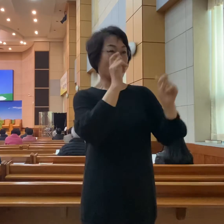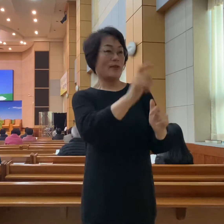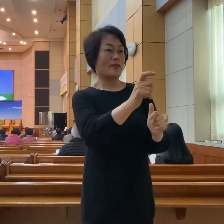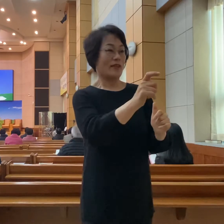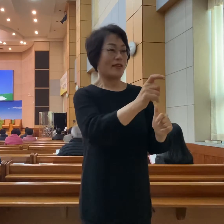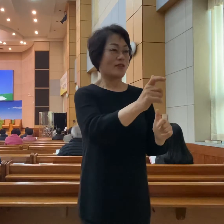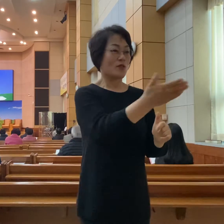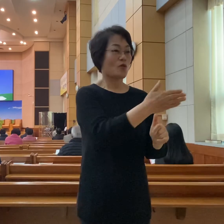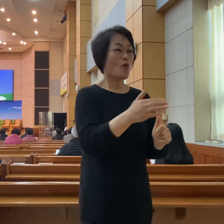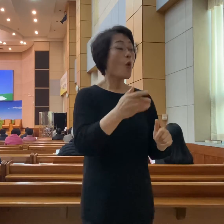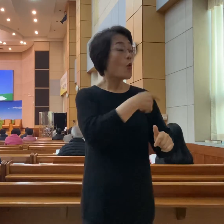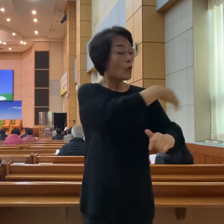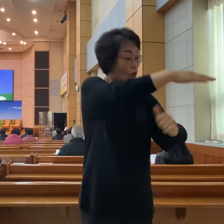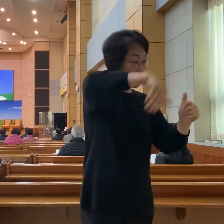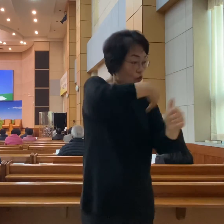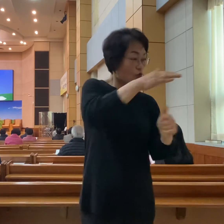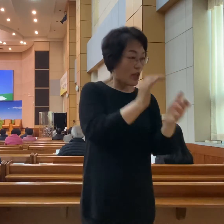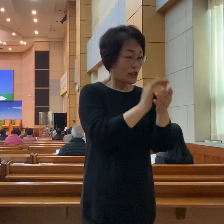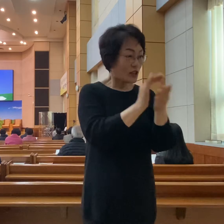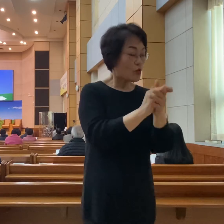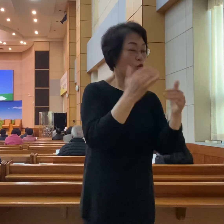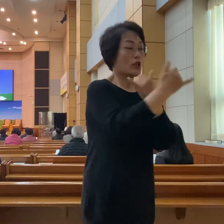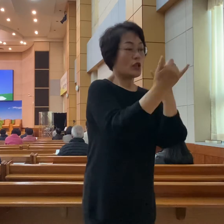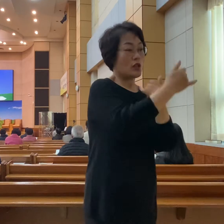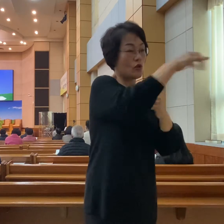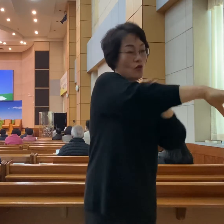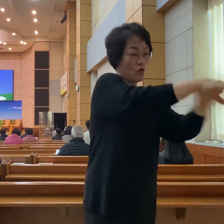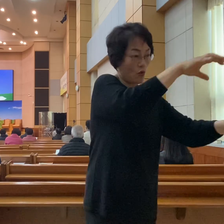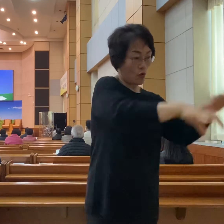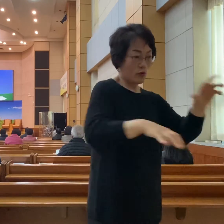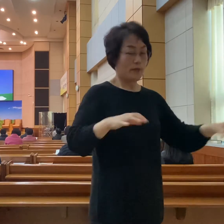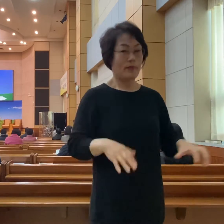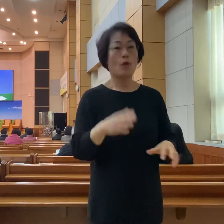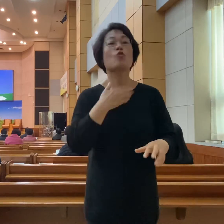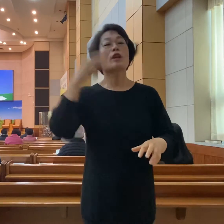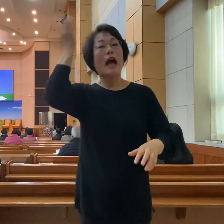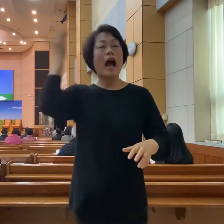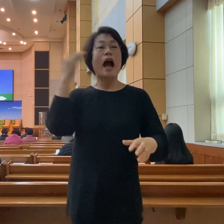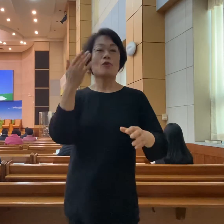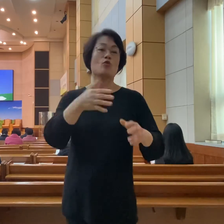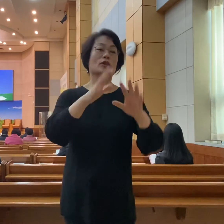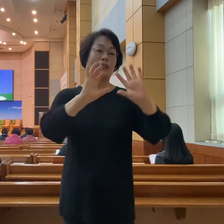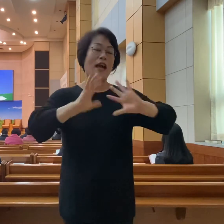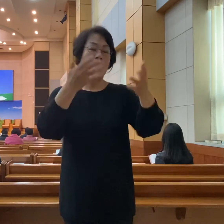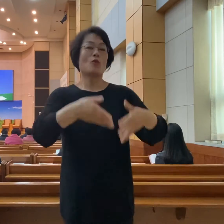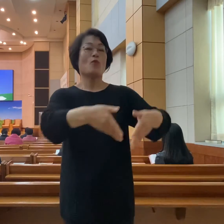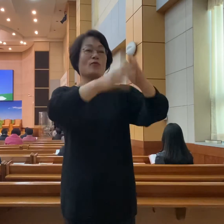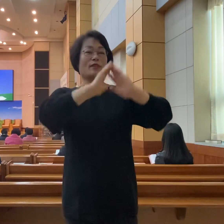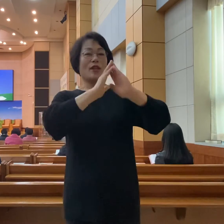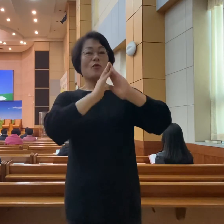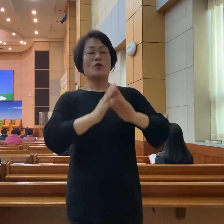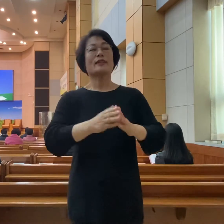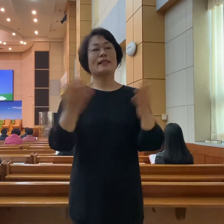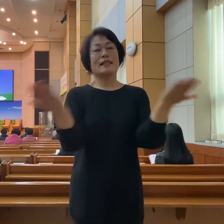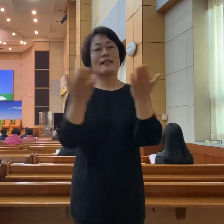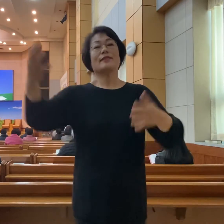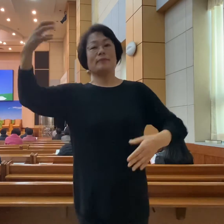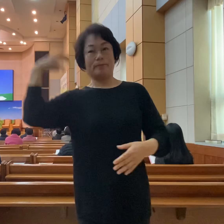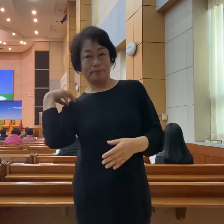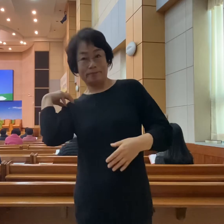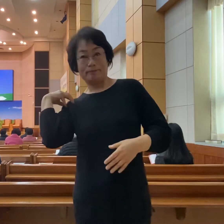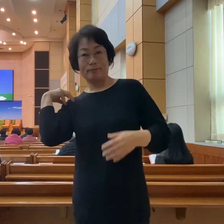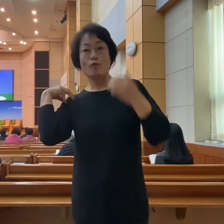또 이렇게 친구들이나 이웃들도 세워주고 우리나라도 세우는 이 일을 감당할 수 있는 자가 되는